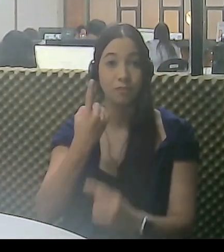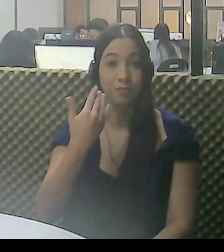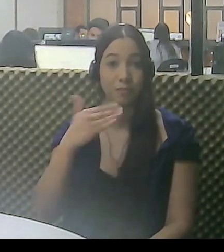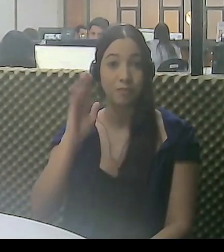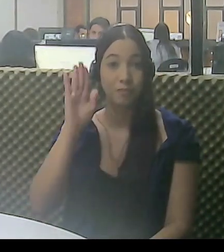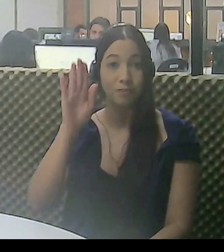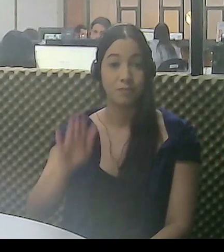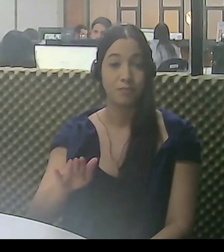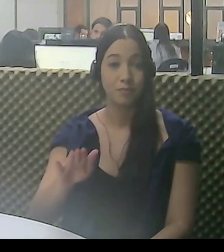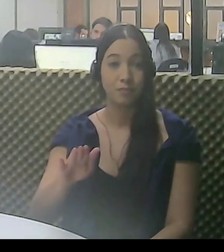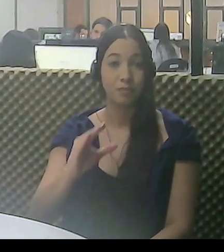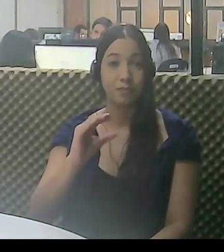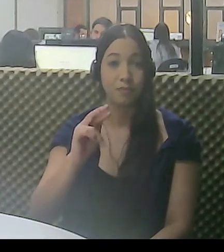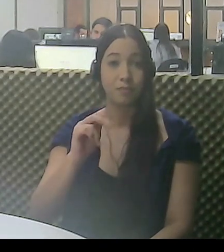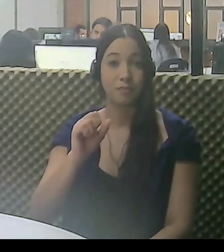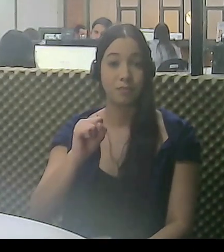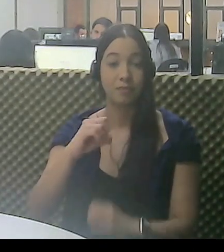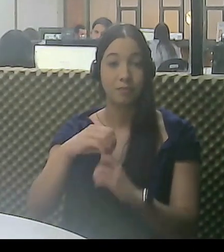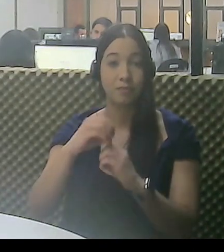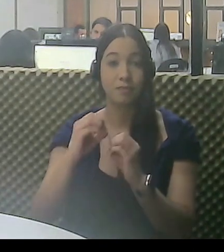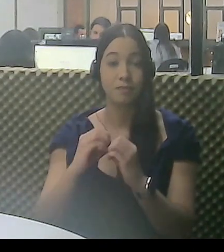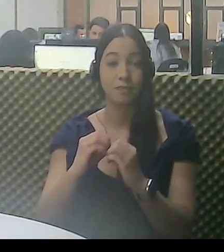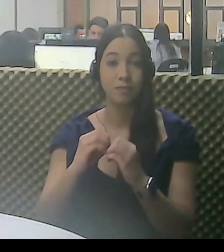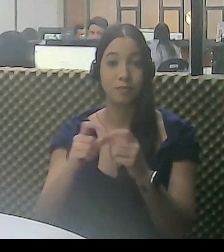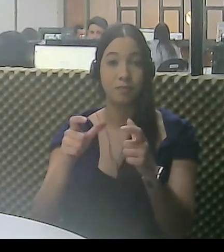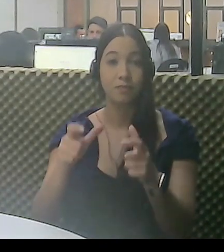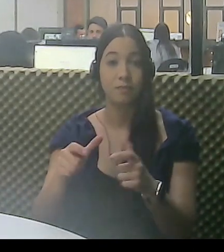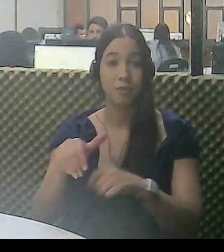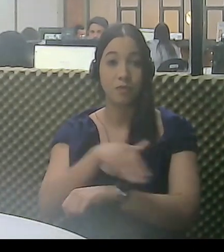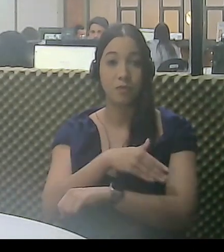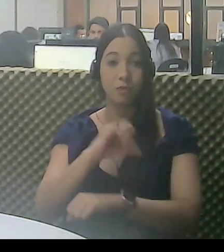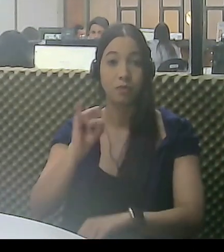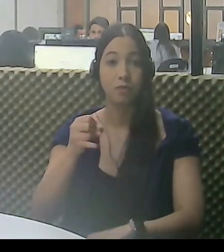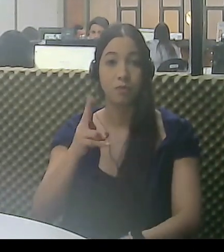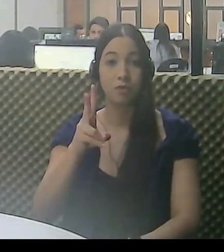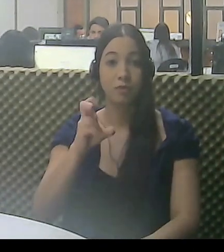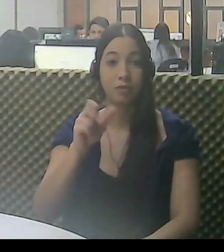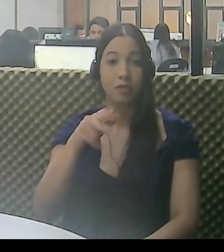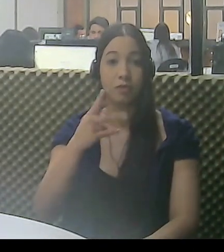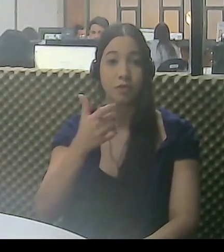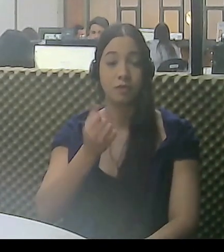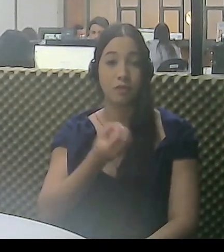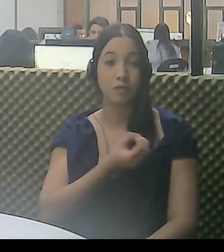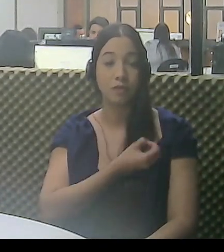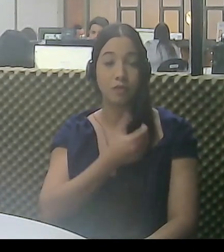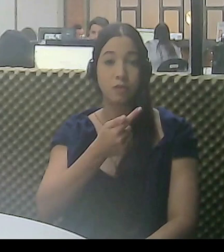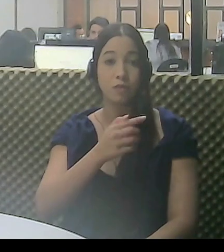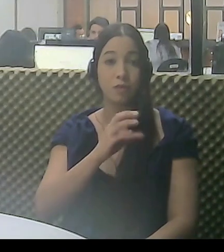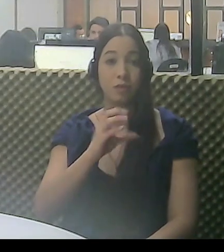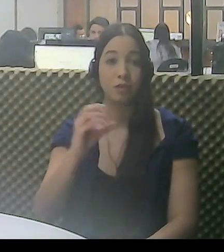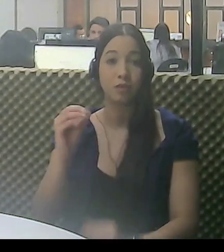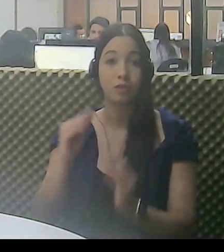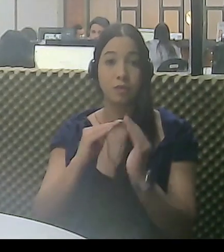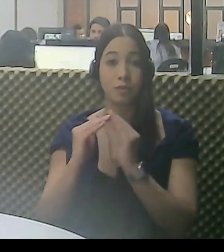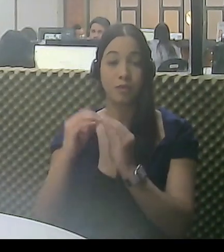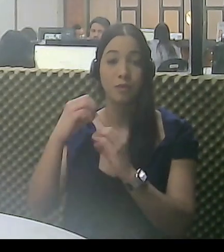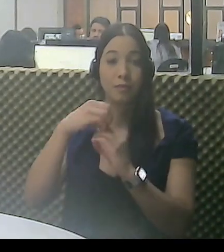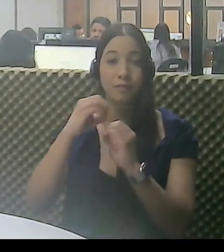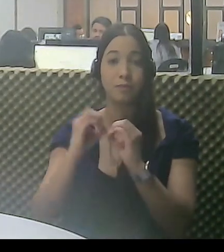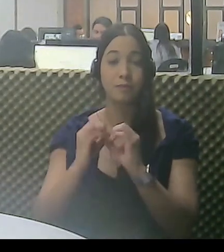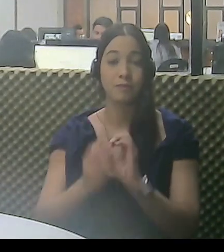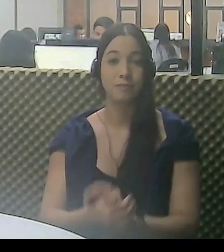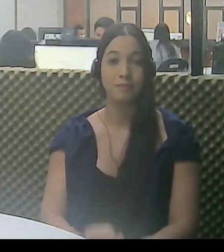da tarde. O CRAS Shopping Park está localizado na rua Juvenília Mota Leite, número 700, no bairro Shopping